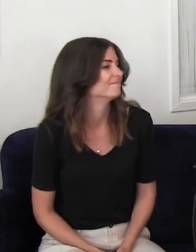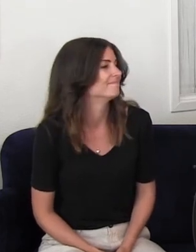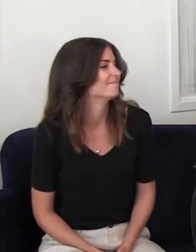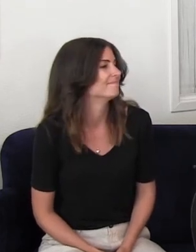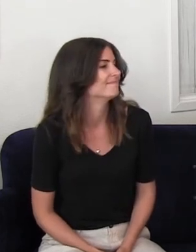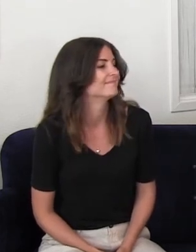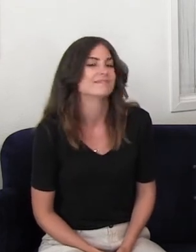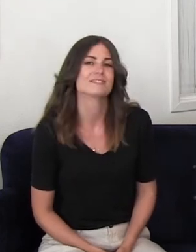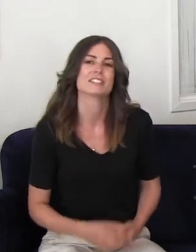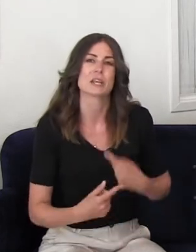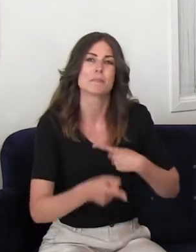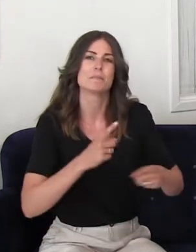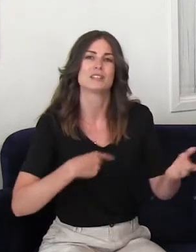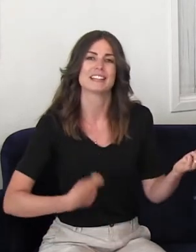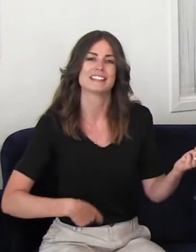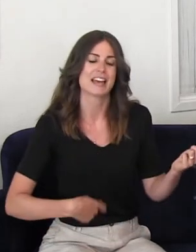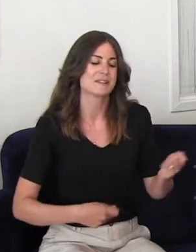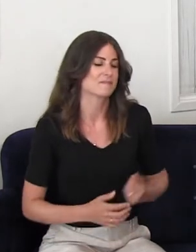ska jag ta och byta is här.